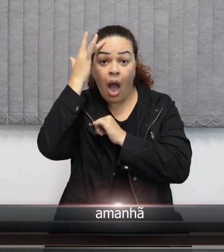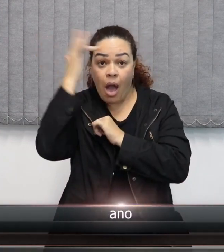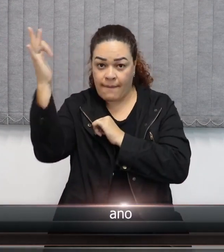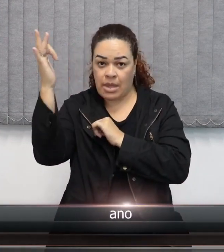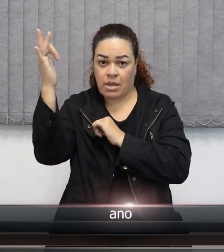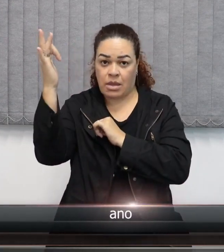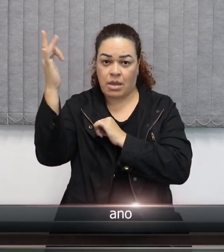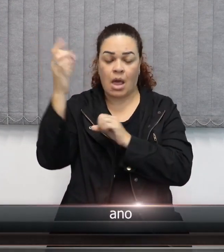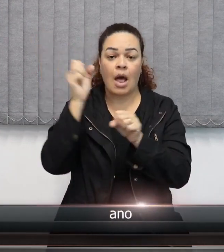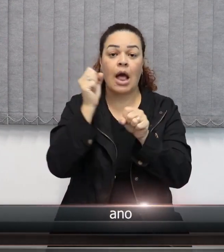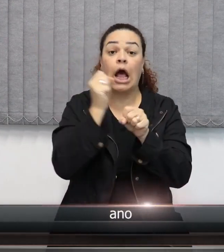Ano.